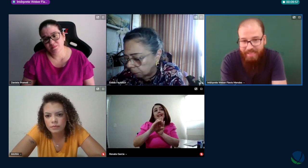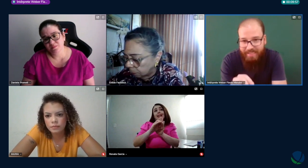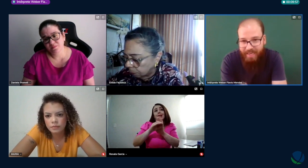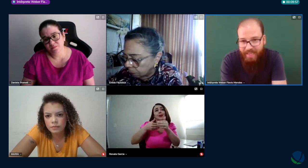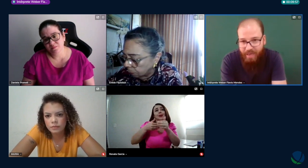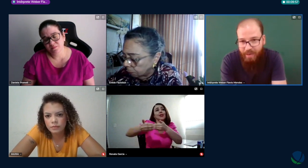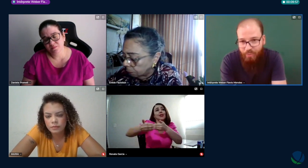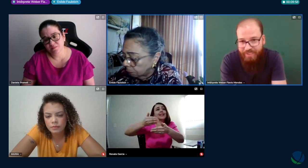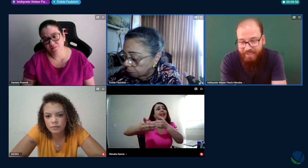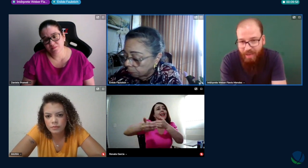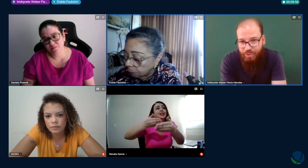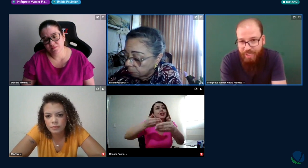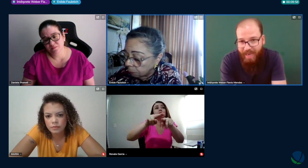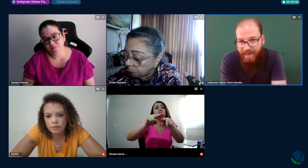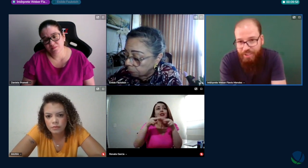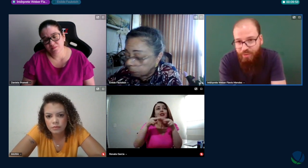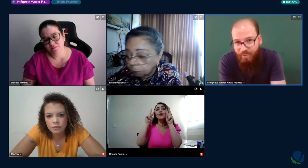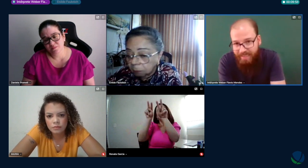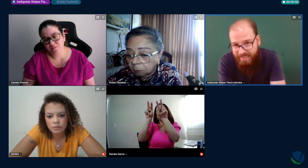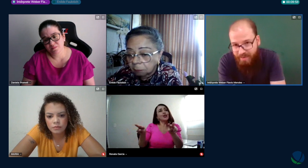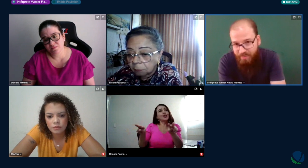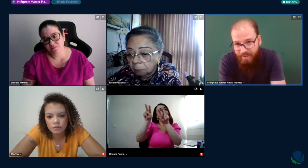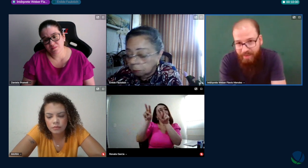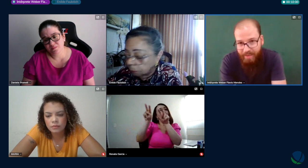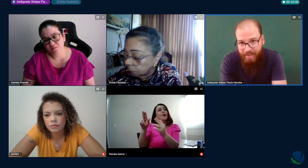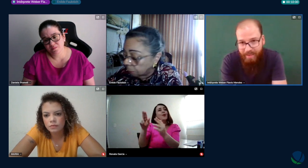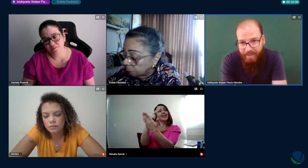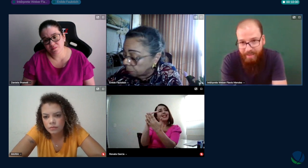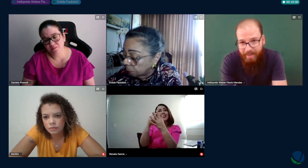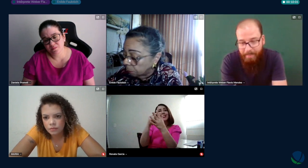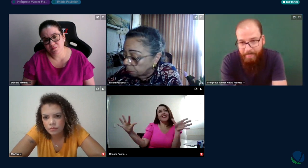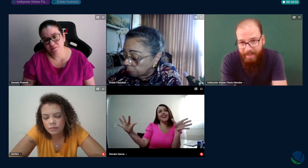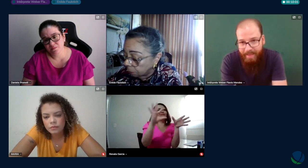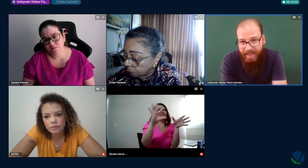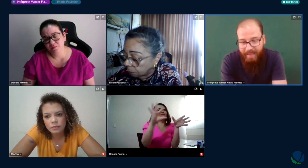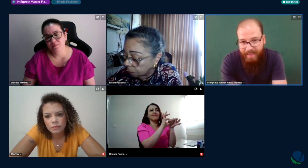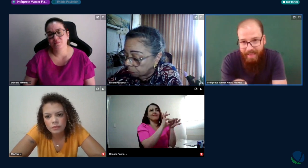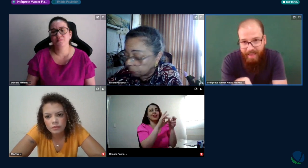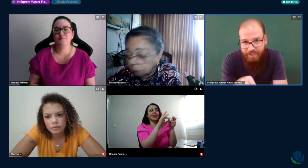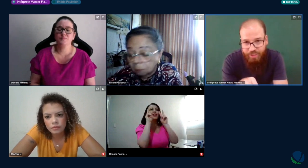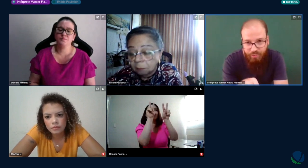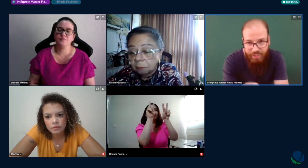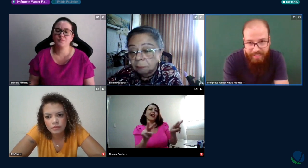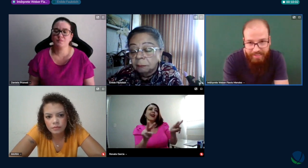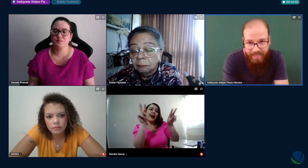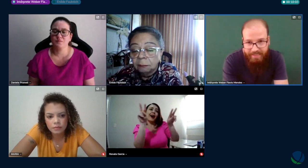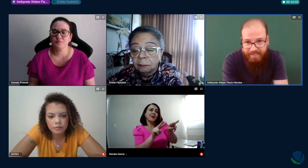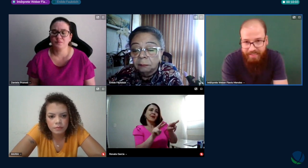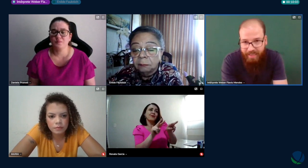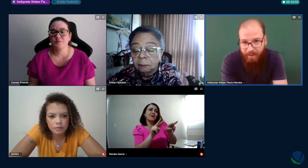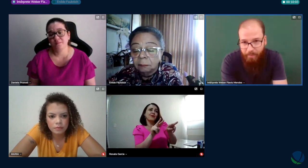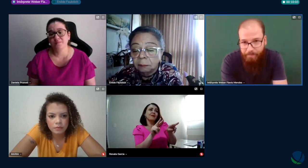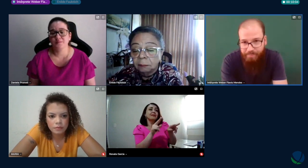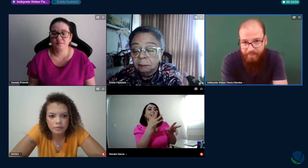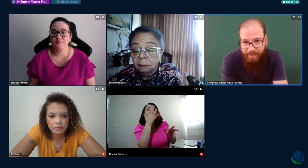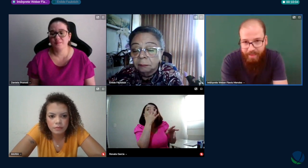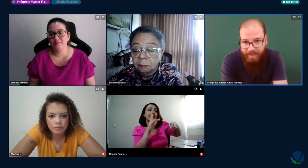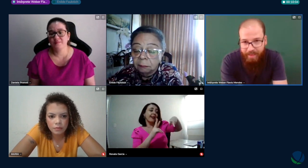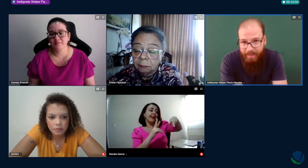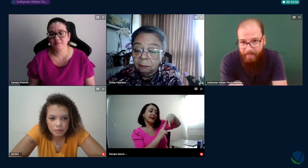rotação, seria o sinal de articulação. E aí, a gente utiliza esse